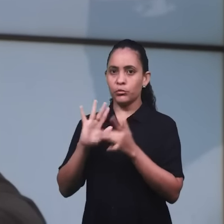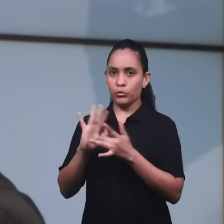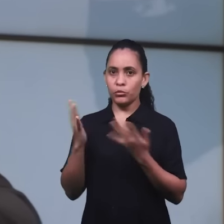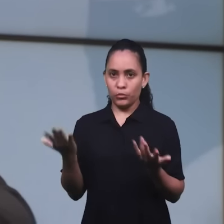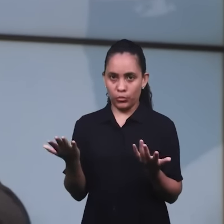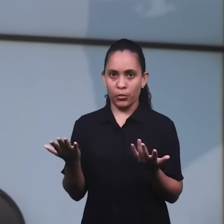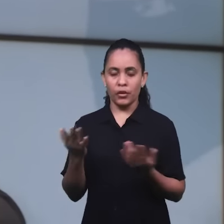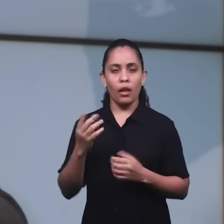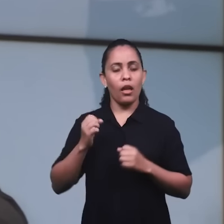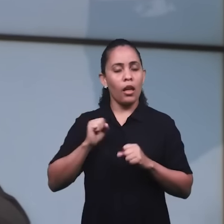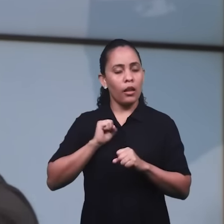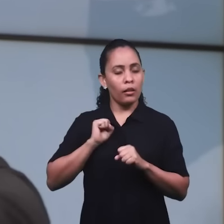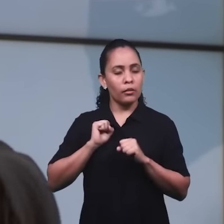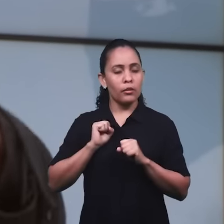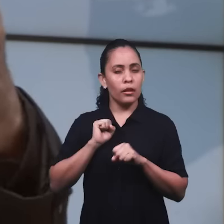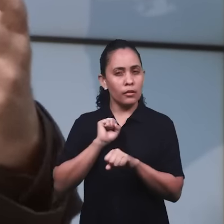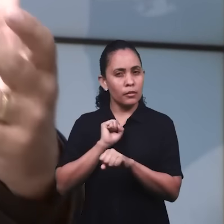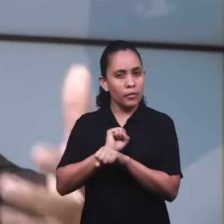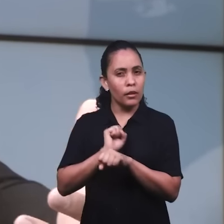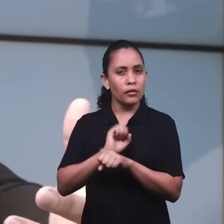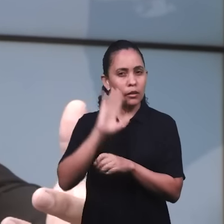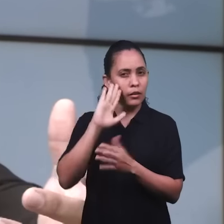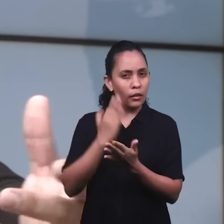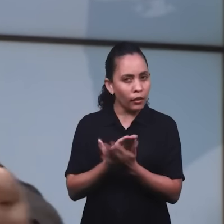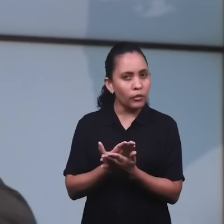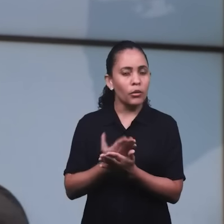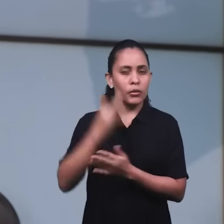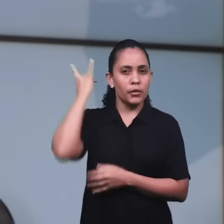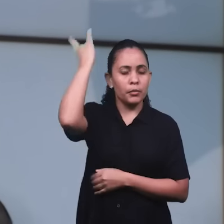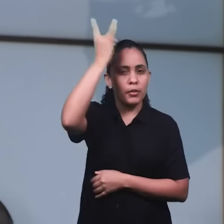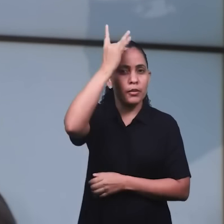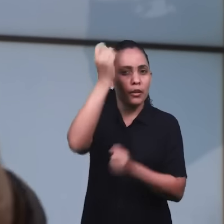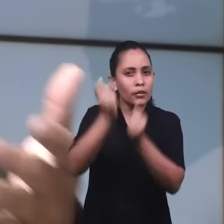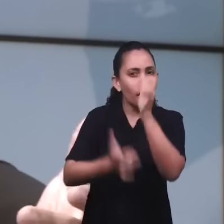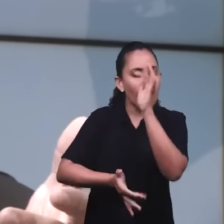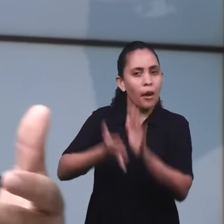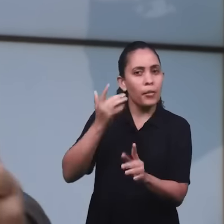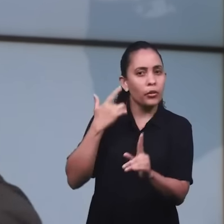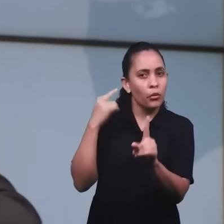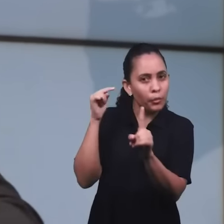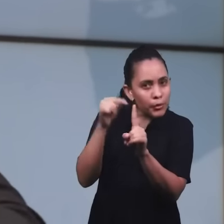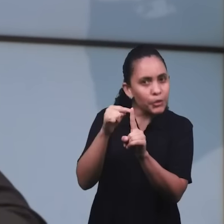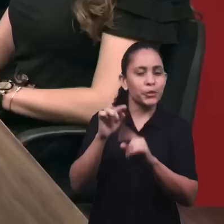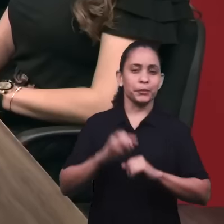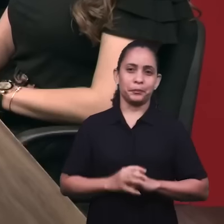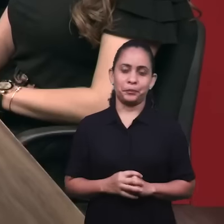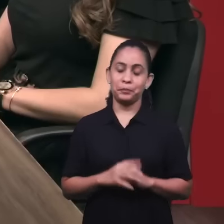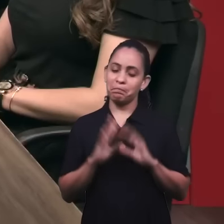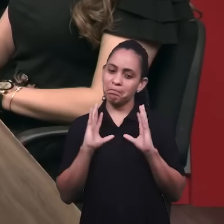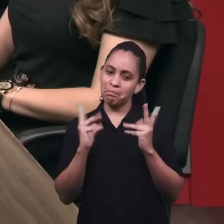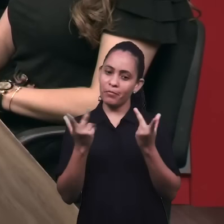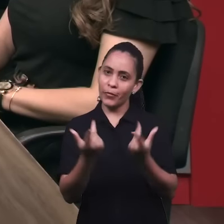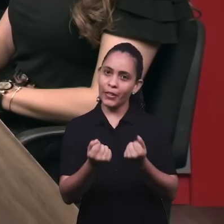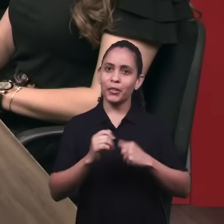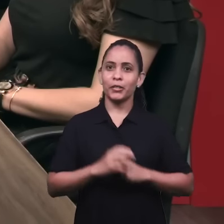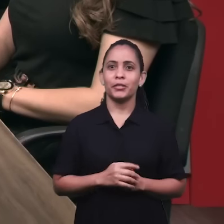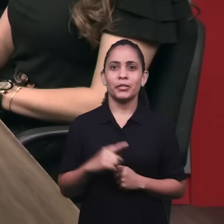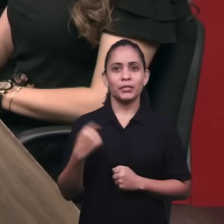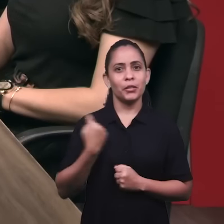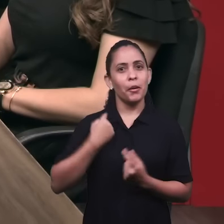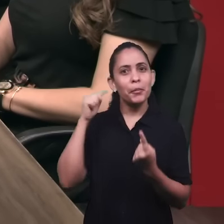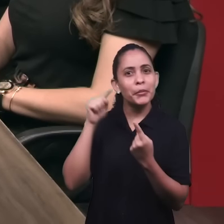a esperança no nosso coração, o Espírito Santo sendo derramado. Então, o objetivo seria esse. Que maravilha. Então, a gente tem como